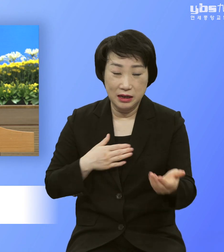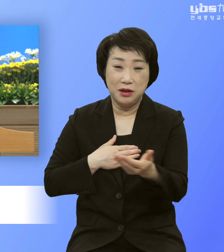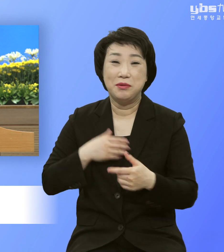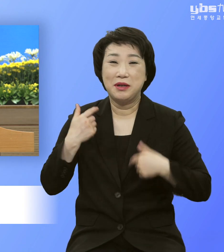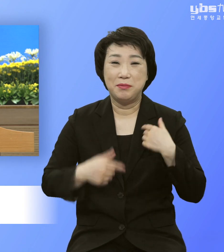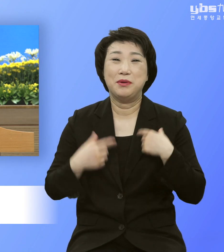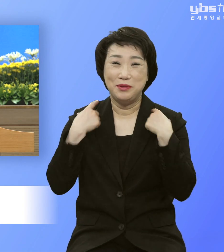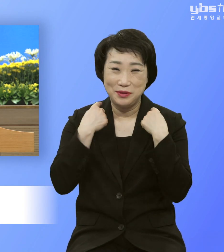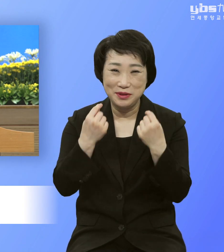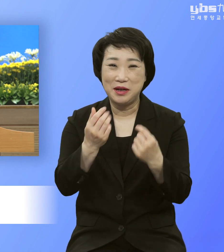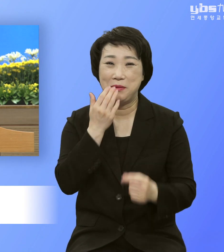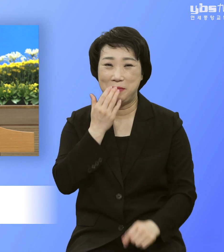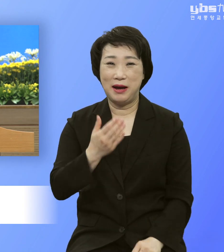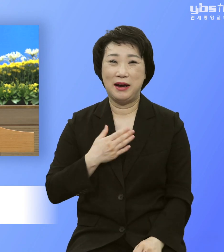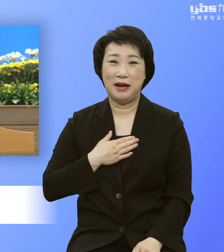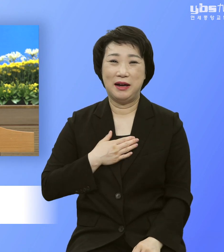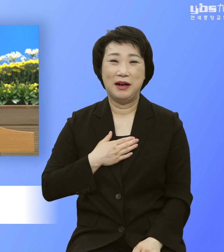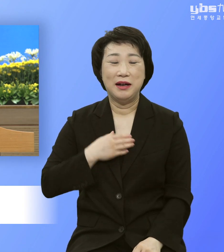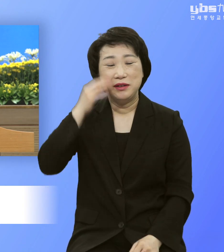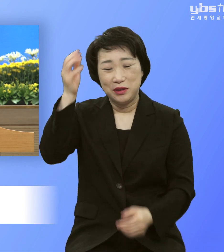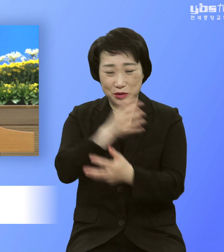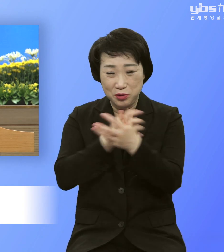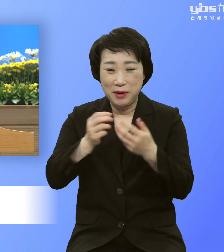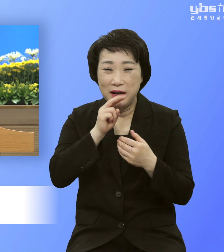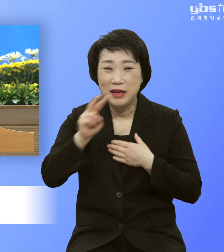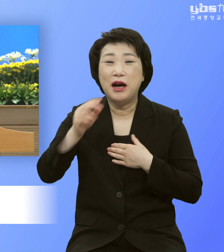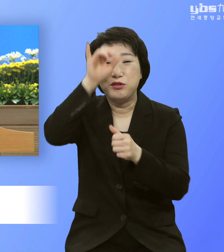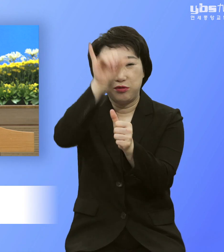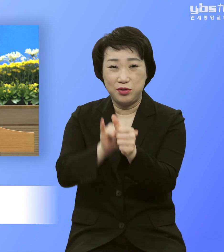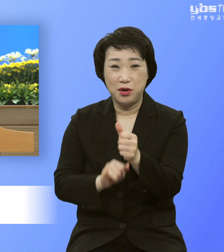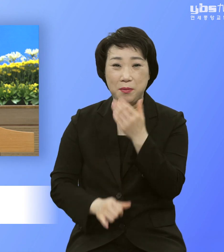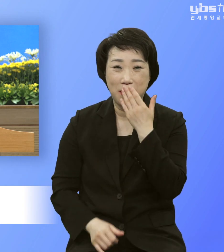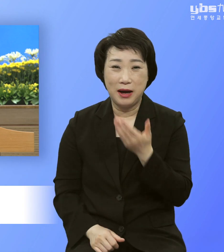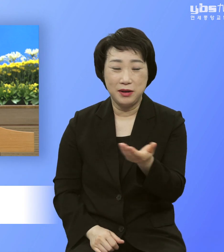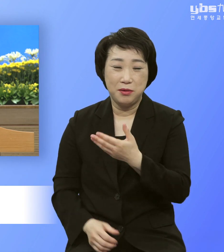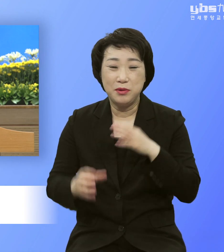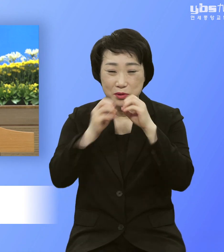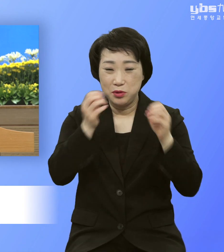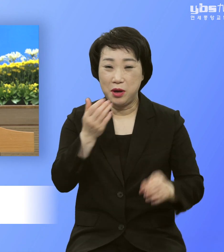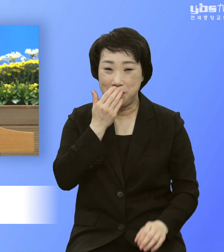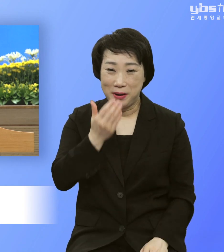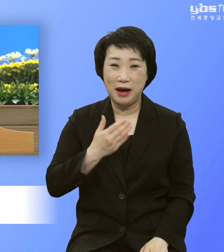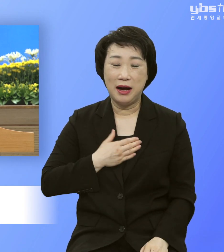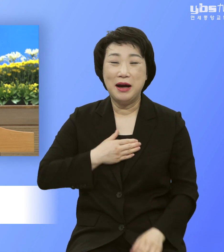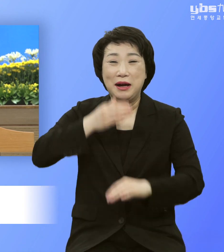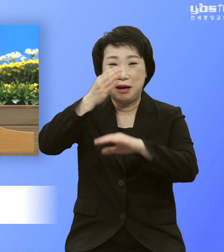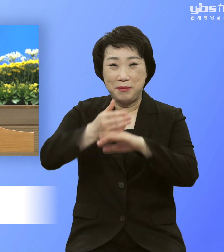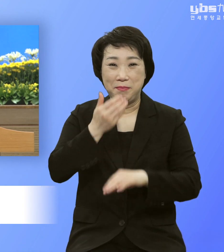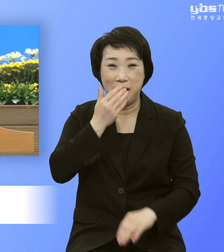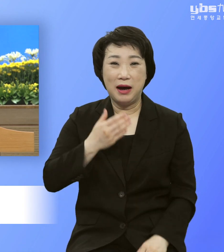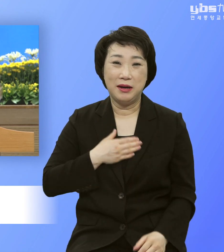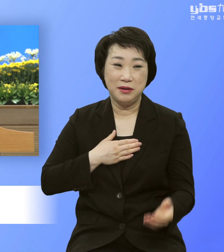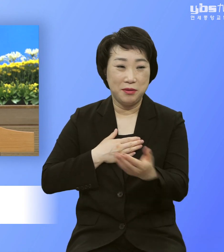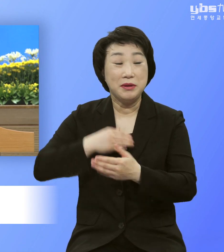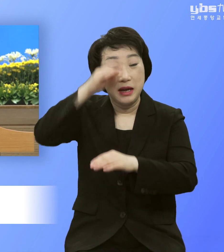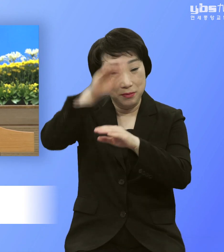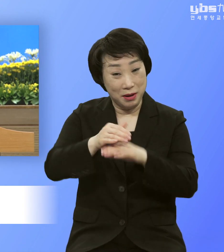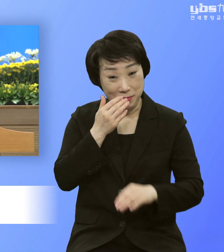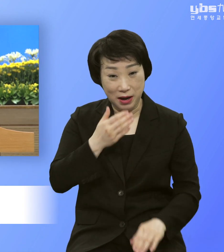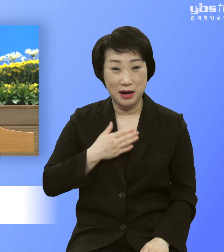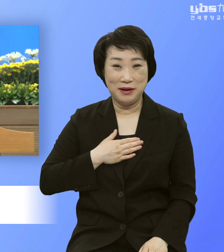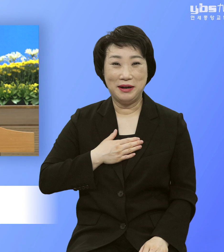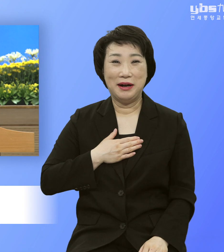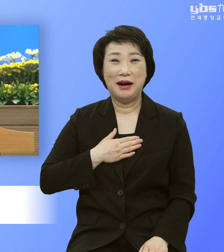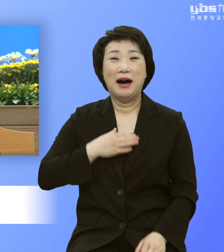항상 기쁨을 유지할 수 있고 성령이 충만해야 충성할 수 있고 전도할 수 있고 감사할 수 있고 예배할 수